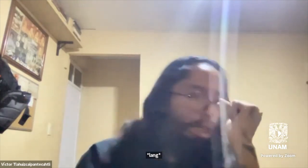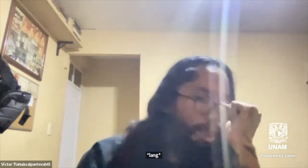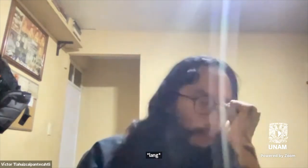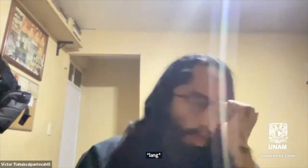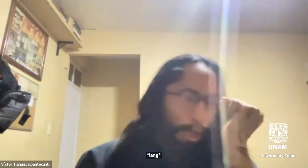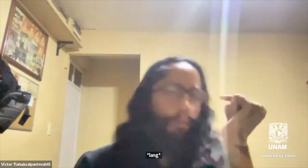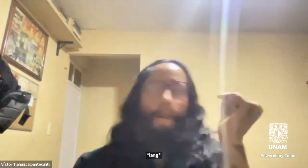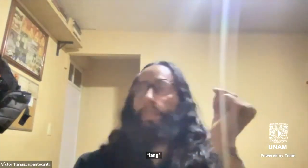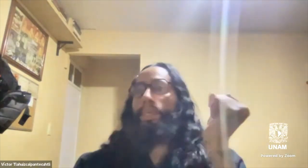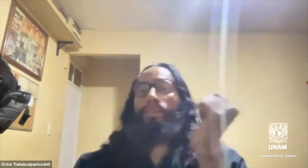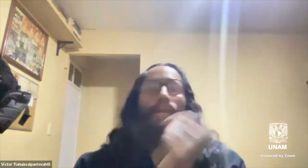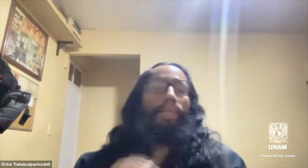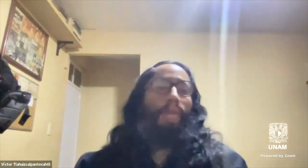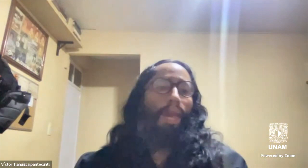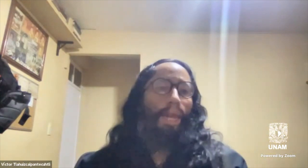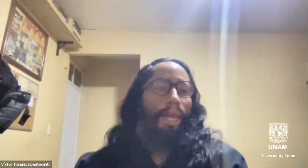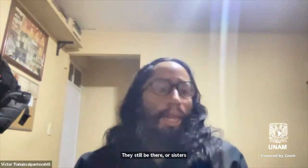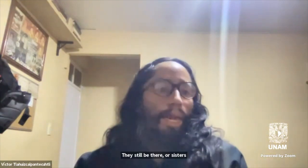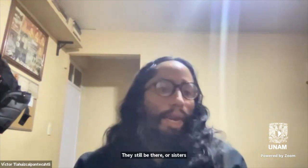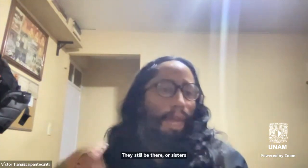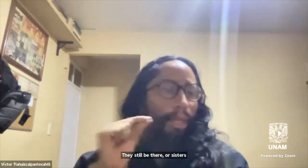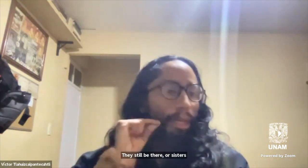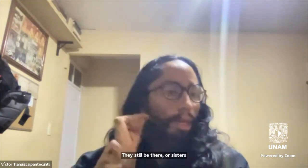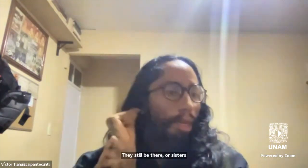las universidades,